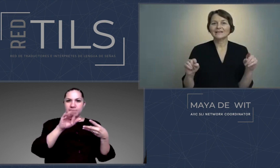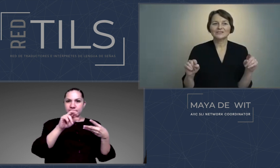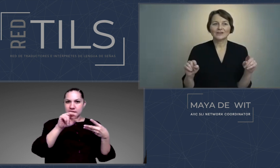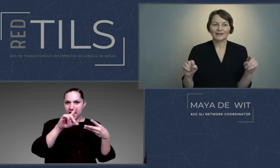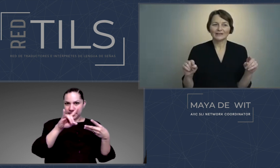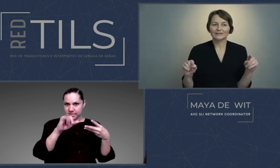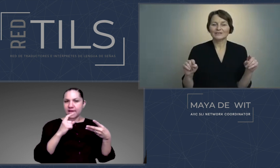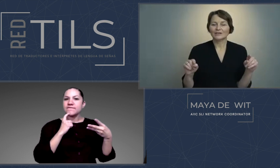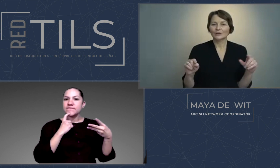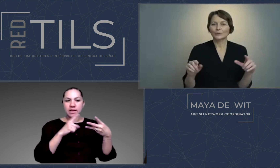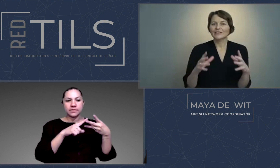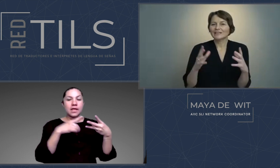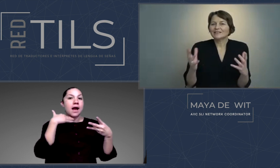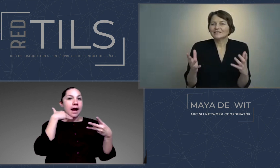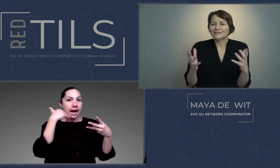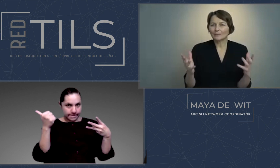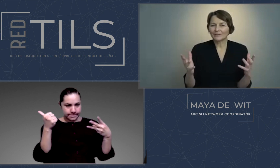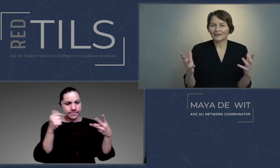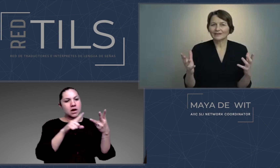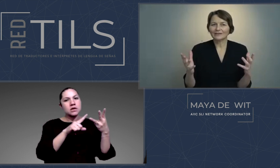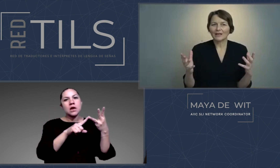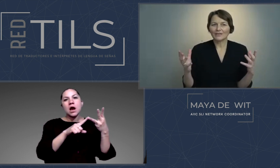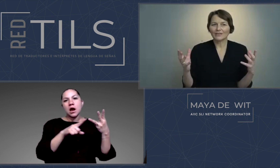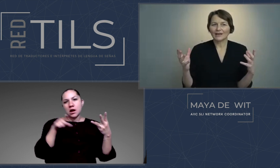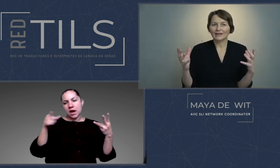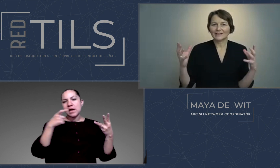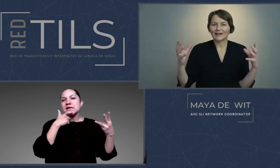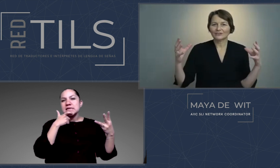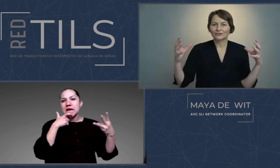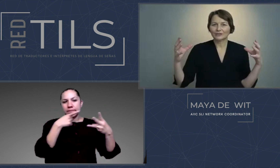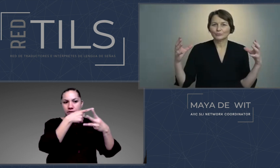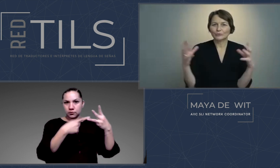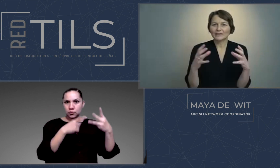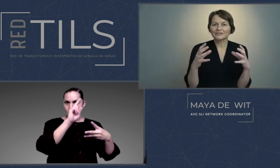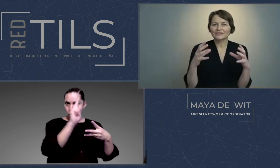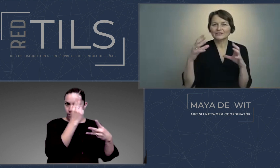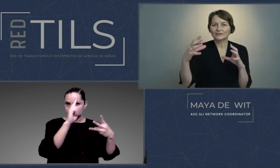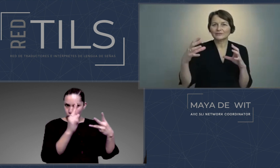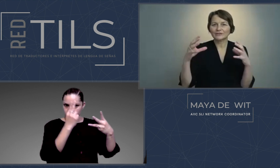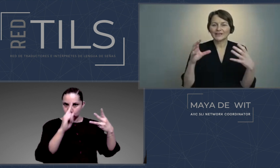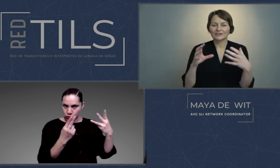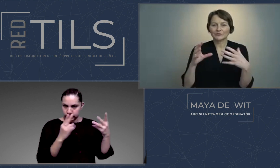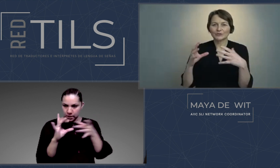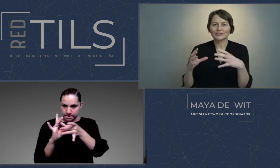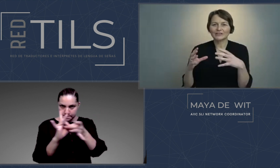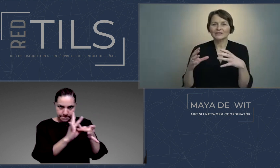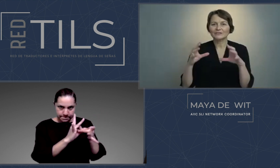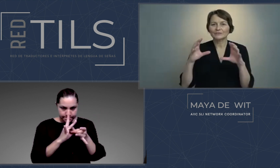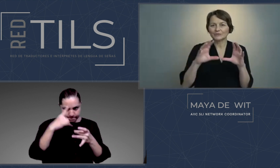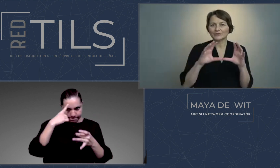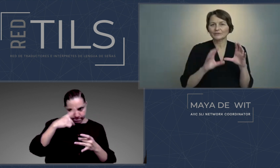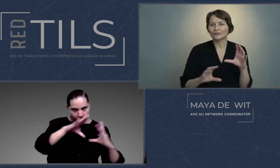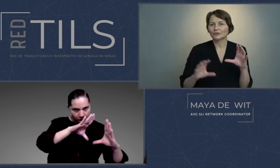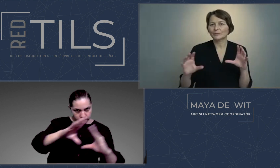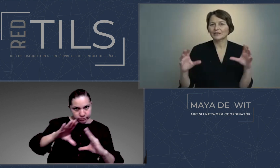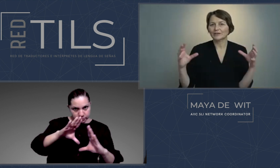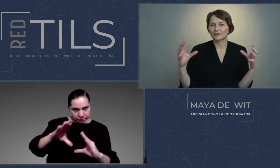y otra en el Reino Unido, y decidieron que se necesitaba algo que